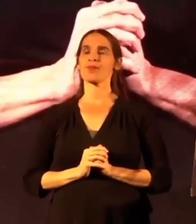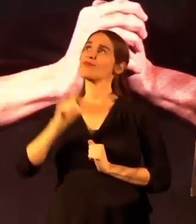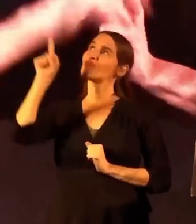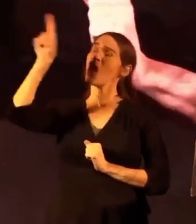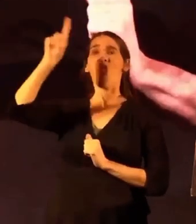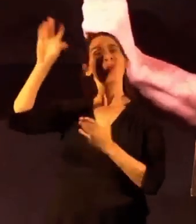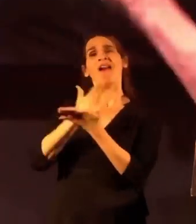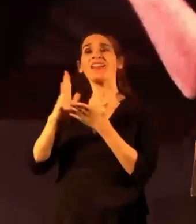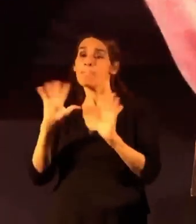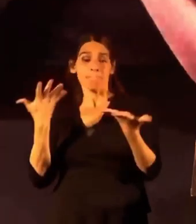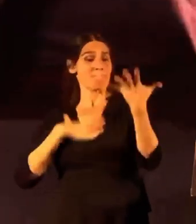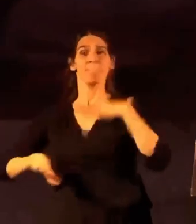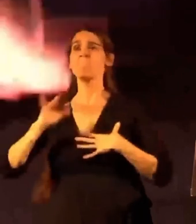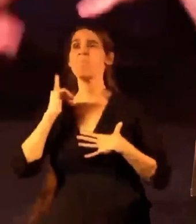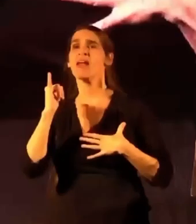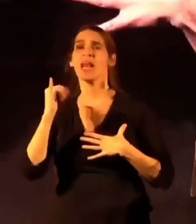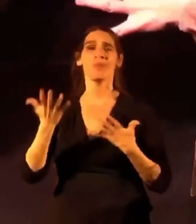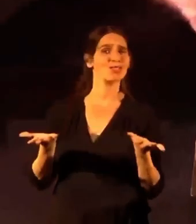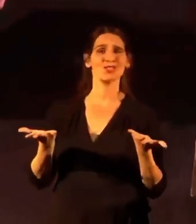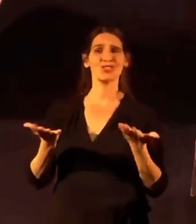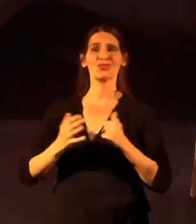לא תחליטו מה נלבש.